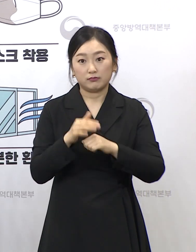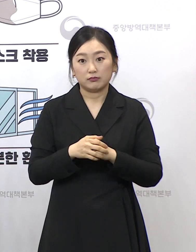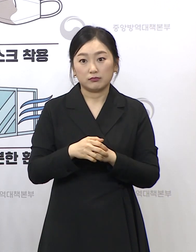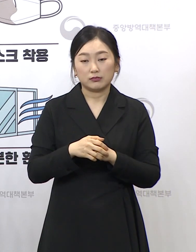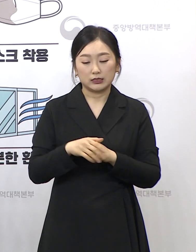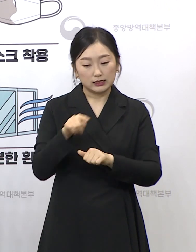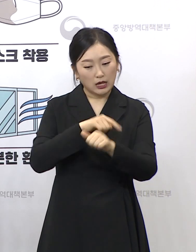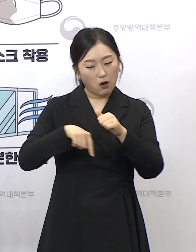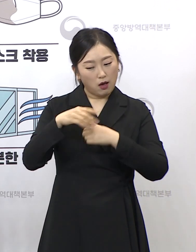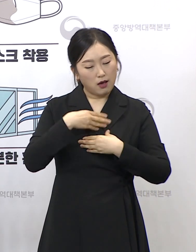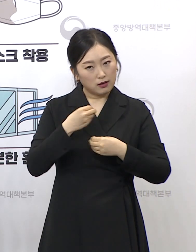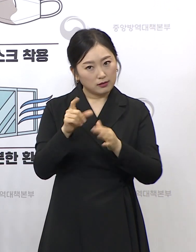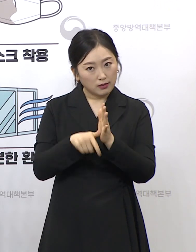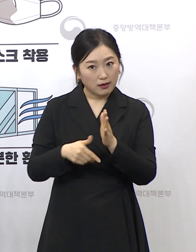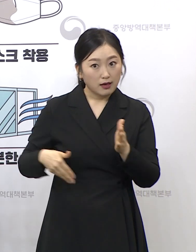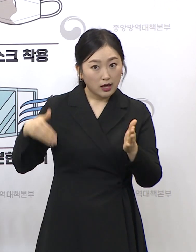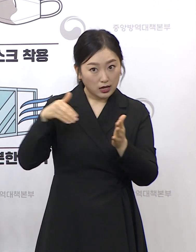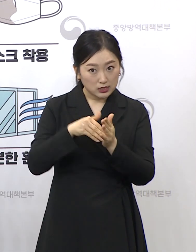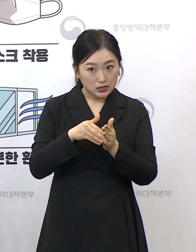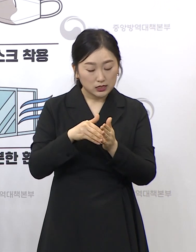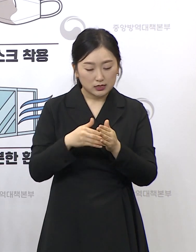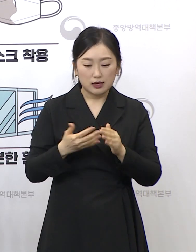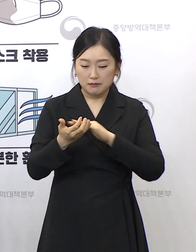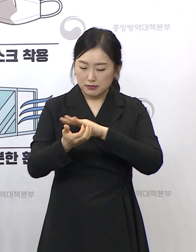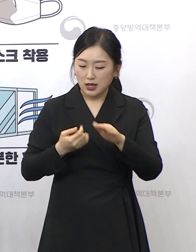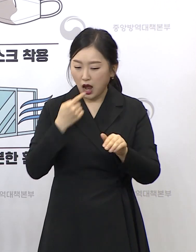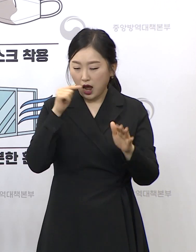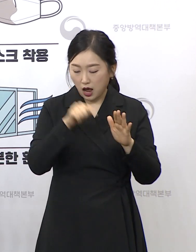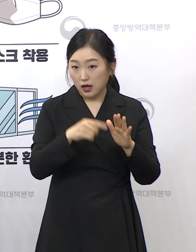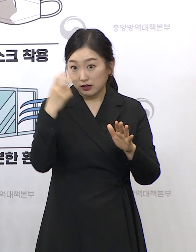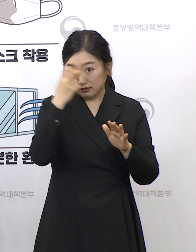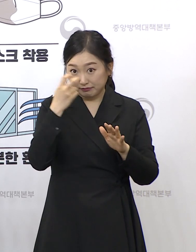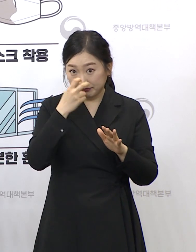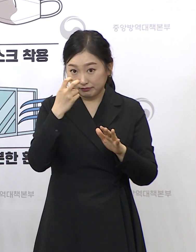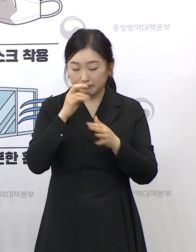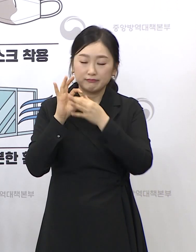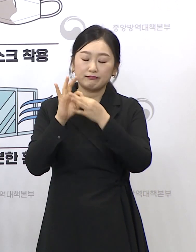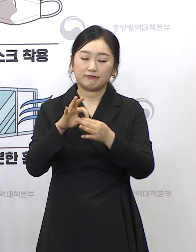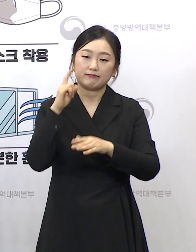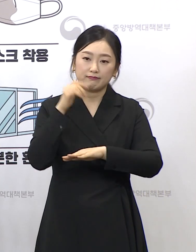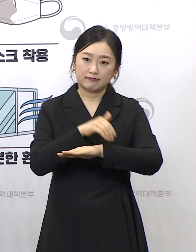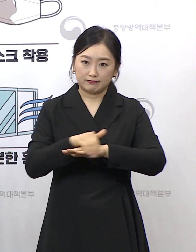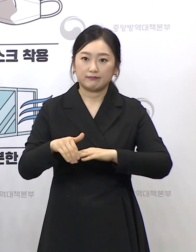안정 시까지 고위험 시설 선제 검사를 지속할 예정입니다.